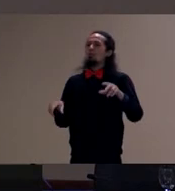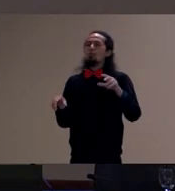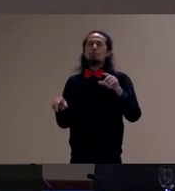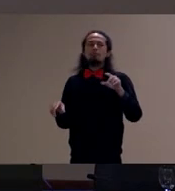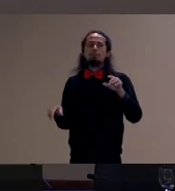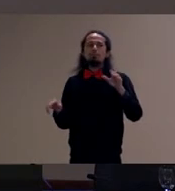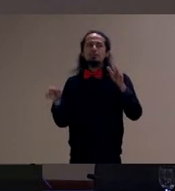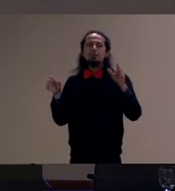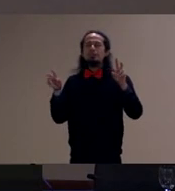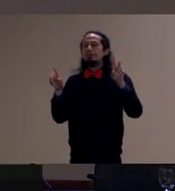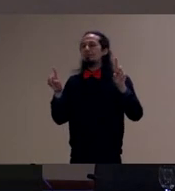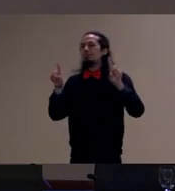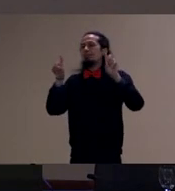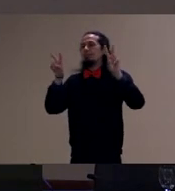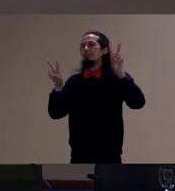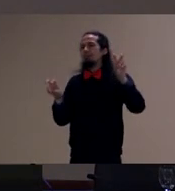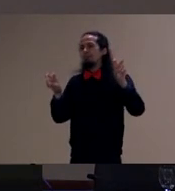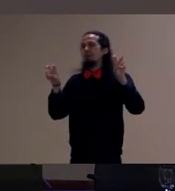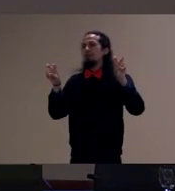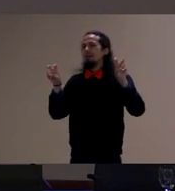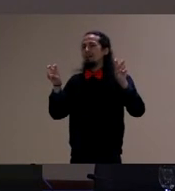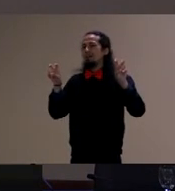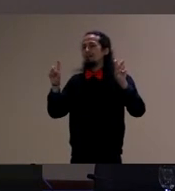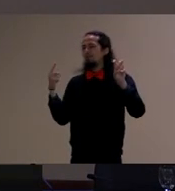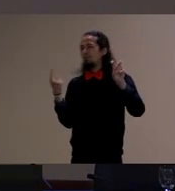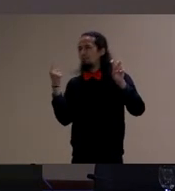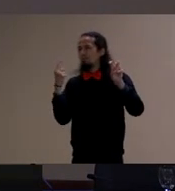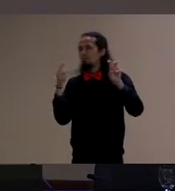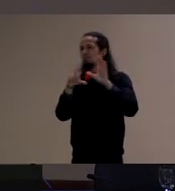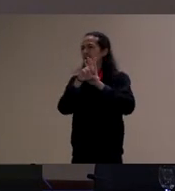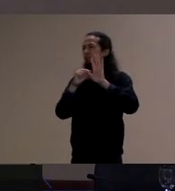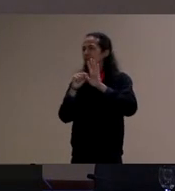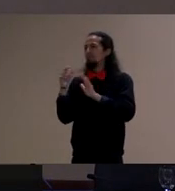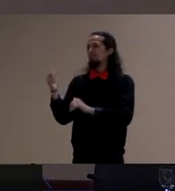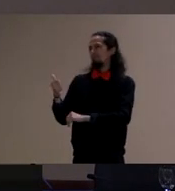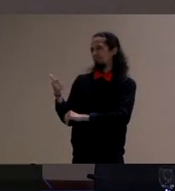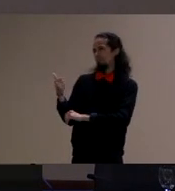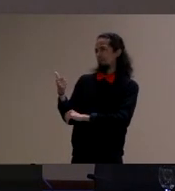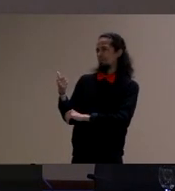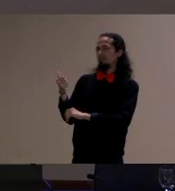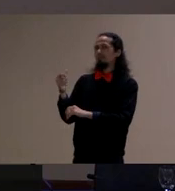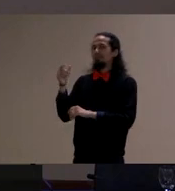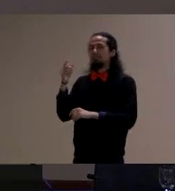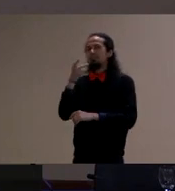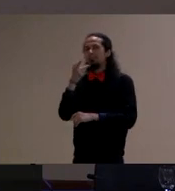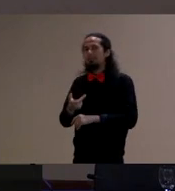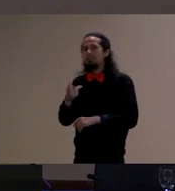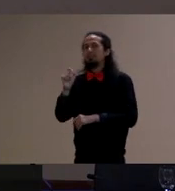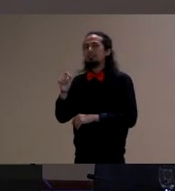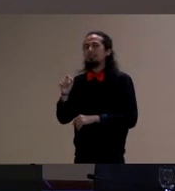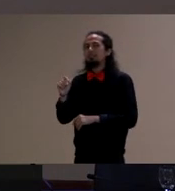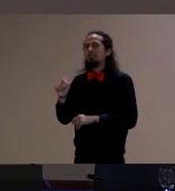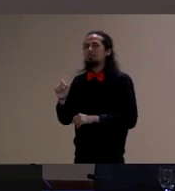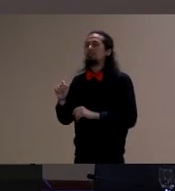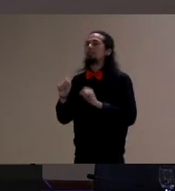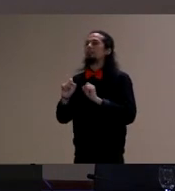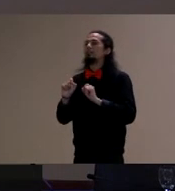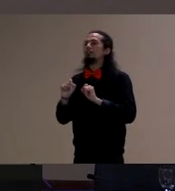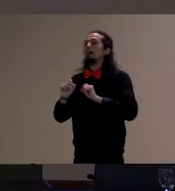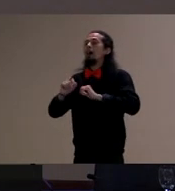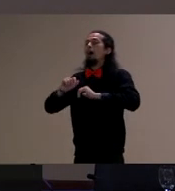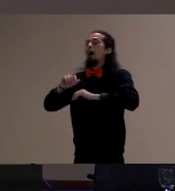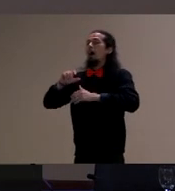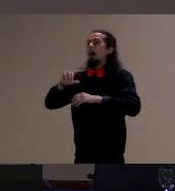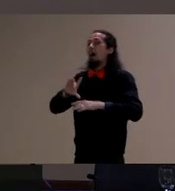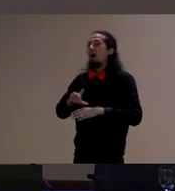do artigo primeiro ele então nos disse que no exercício de sua autonomia prevista